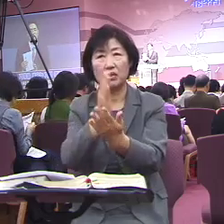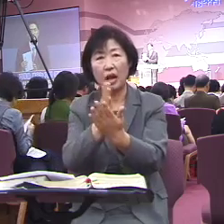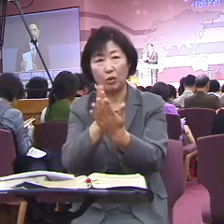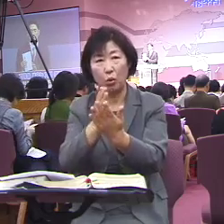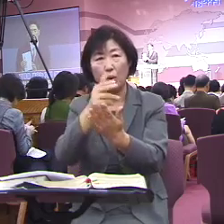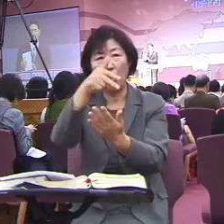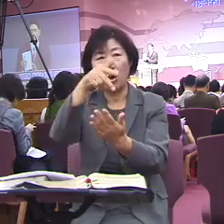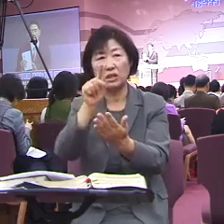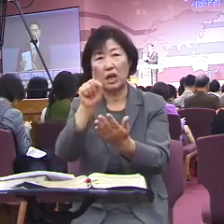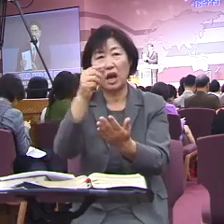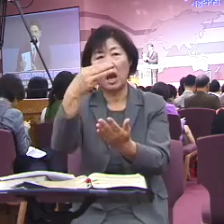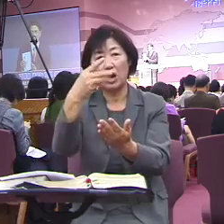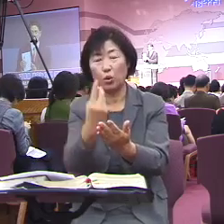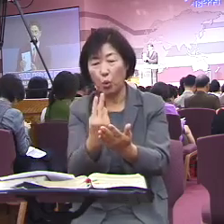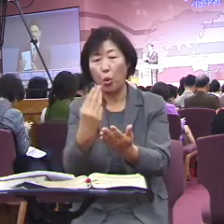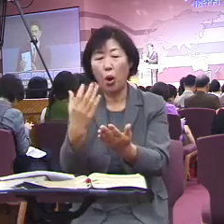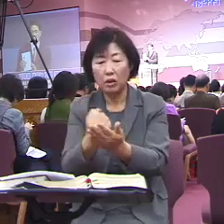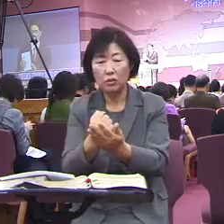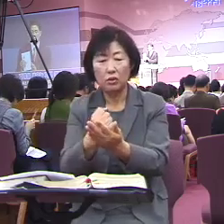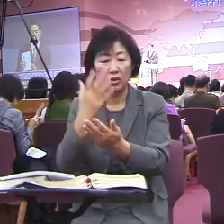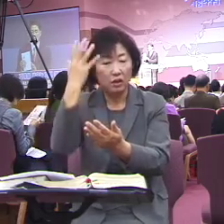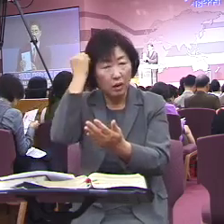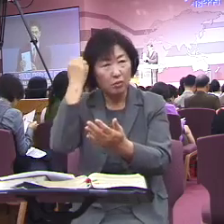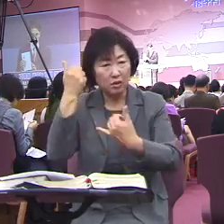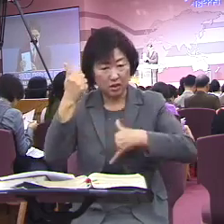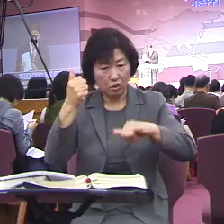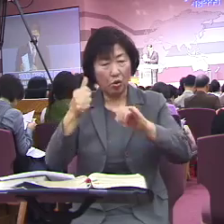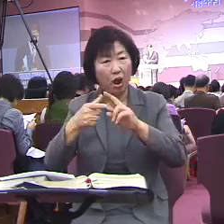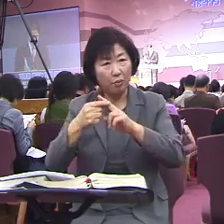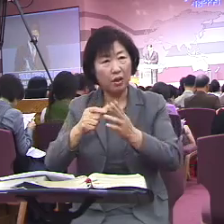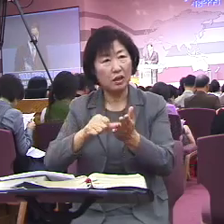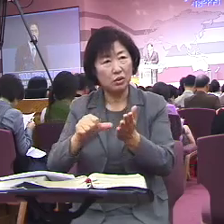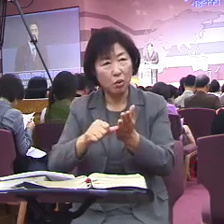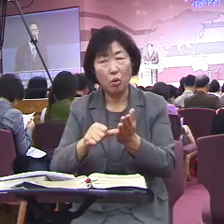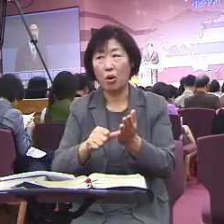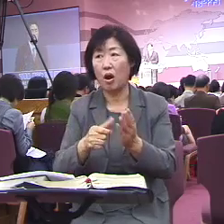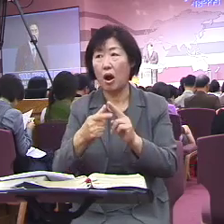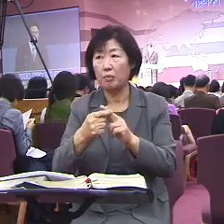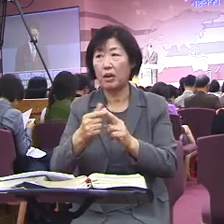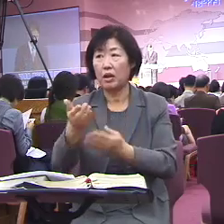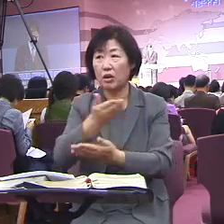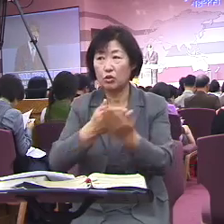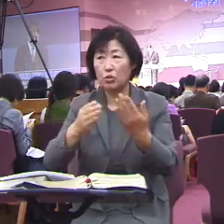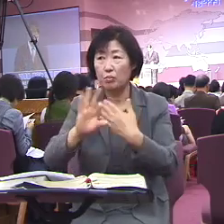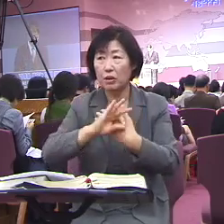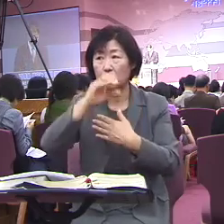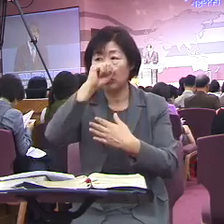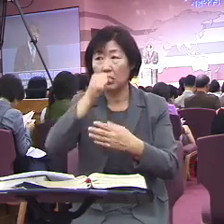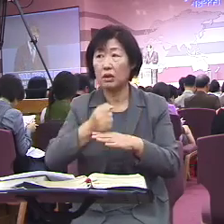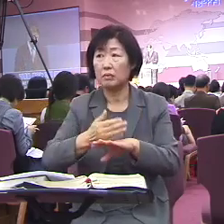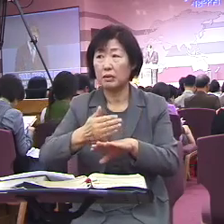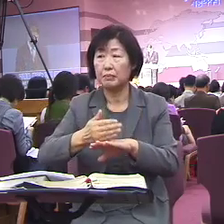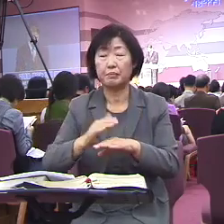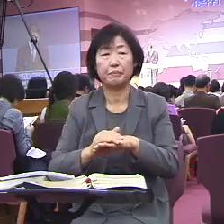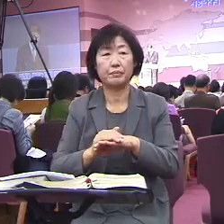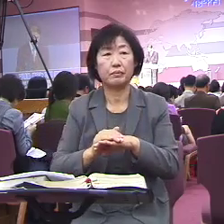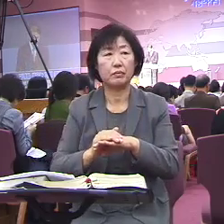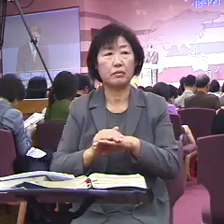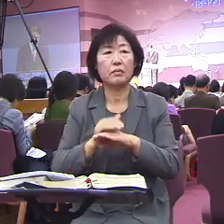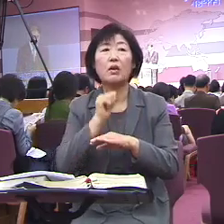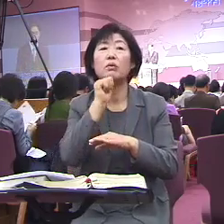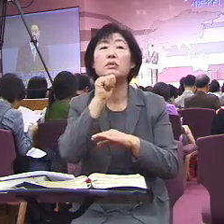참고하시면서 가정을 자녀들과 함께 나누는 복된 그러한 내용들 함께 나눌 수 있으면 감사하겠습니다.